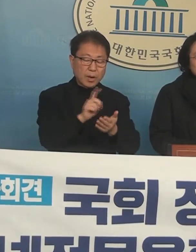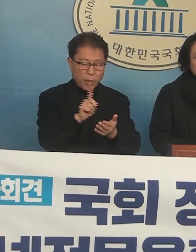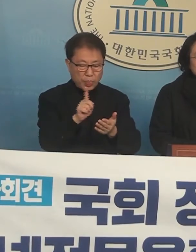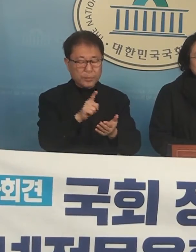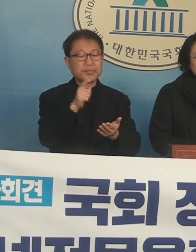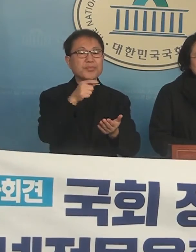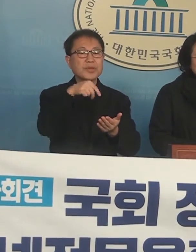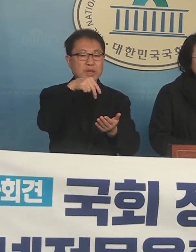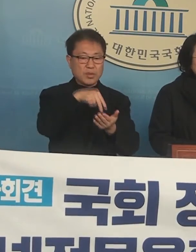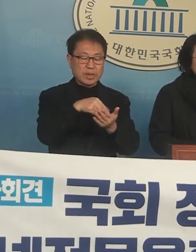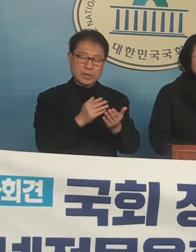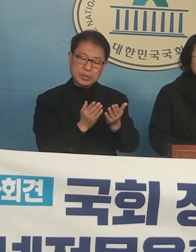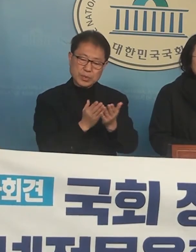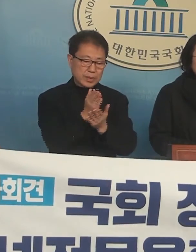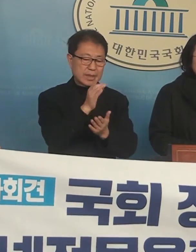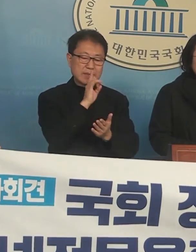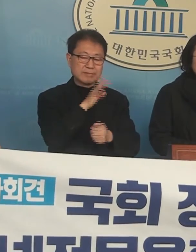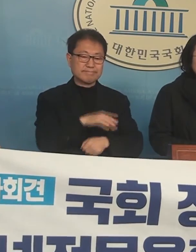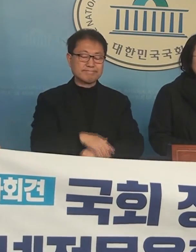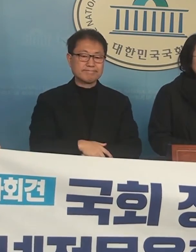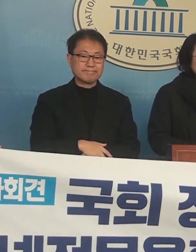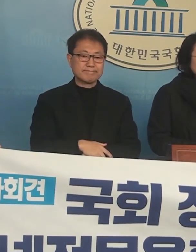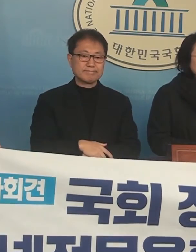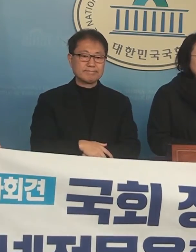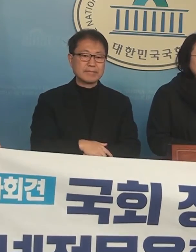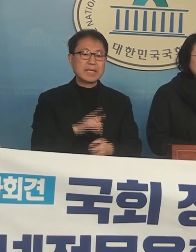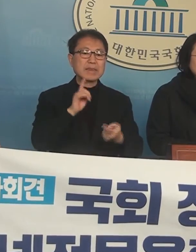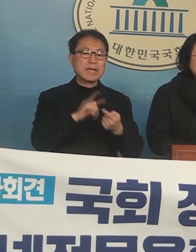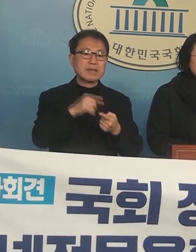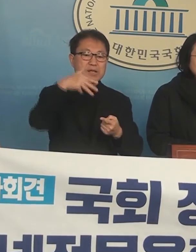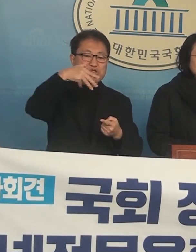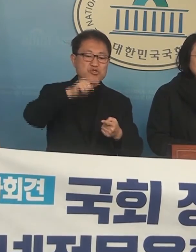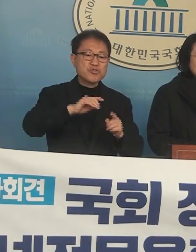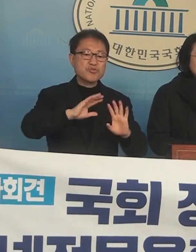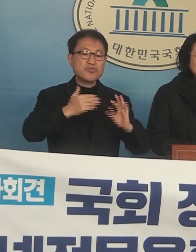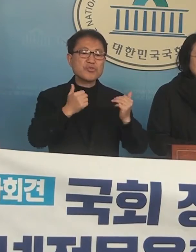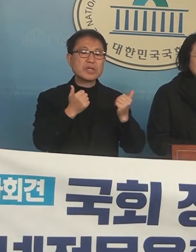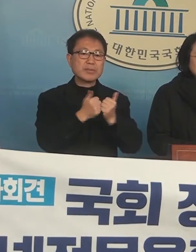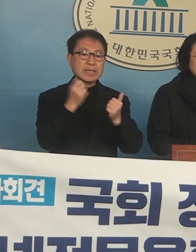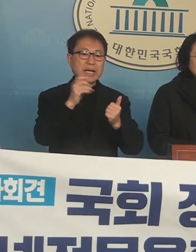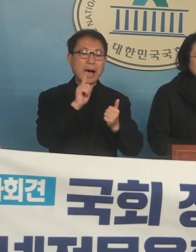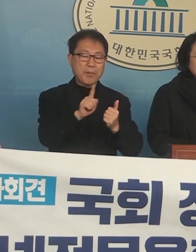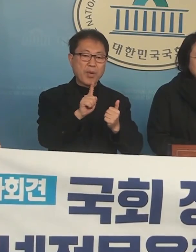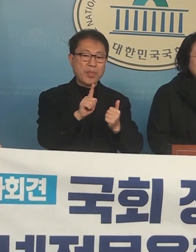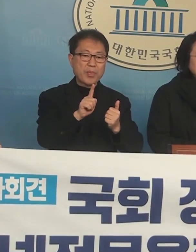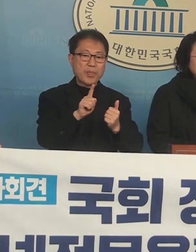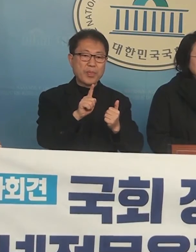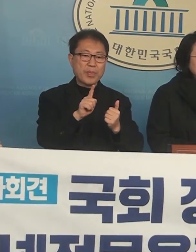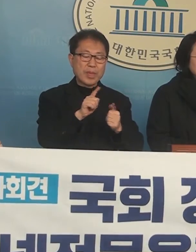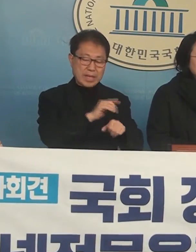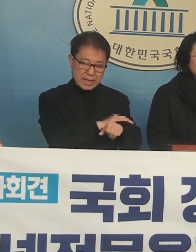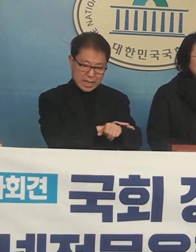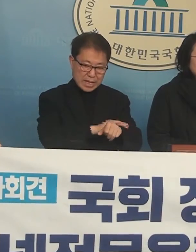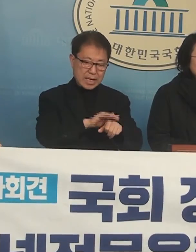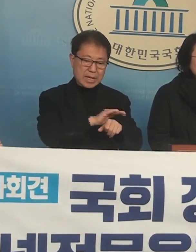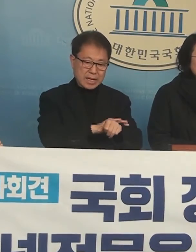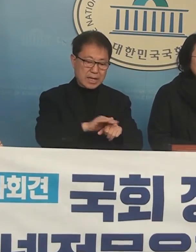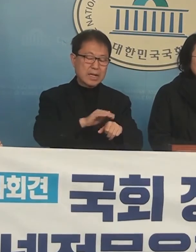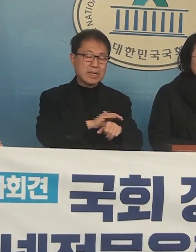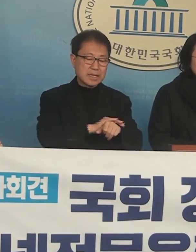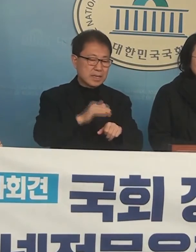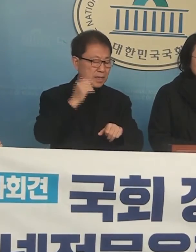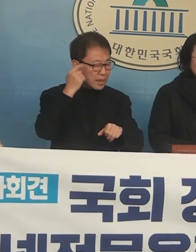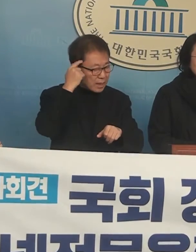어떠한 경우에도 통과되어서는 안 됩니다. 이러한 점을 최혜성 의원님께서 다시 한번 잘